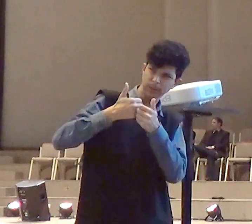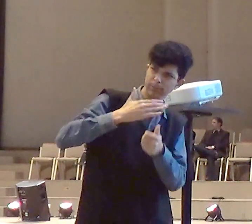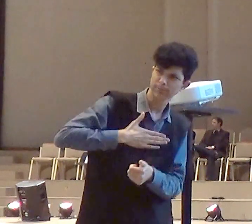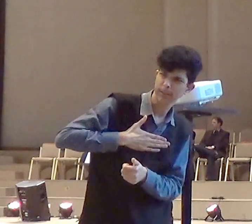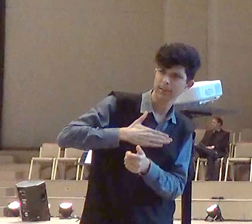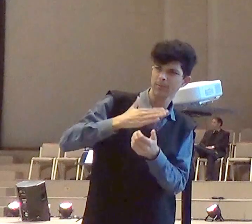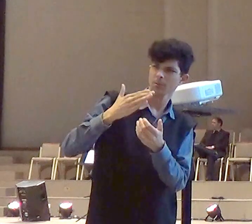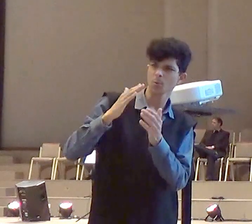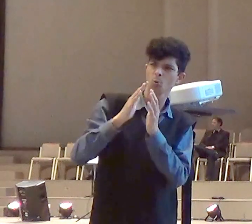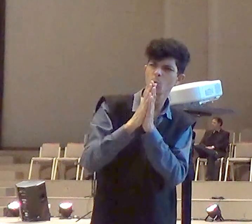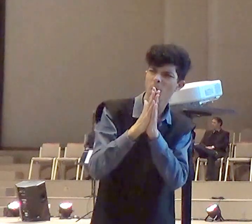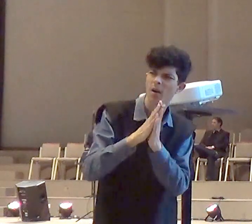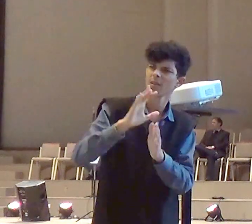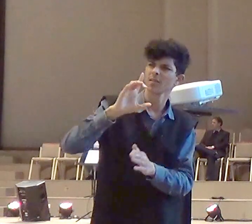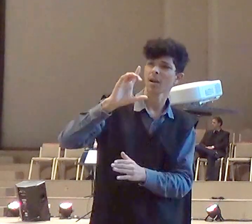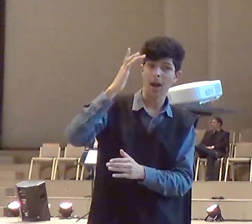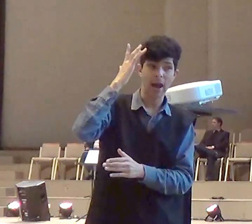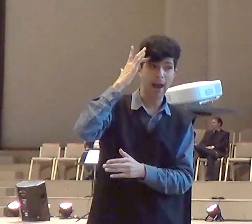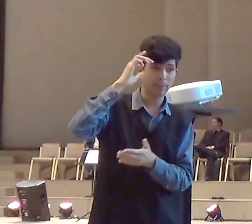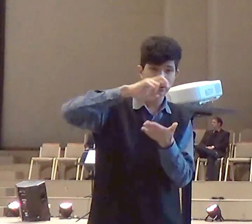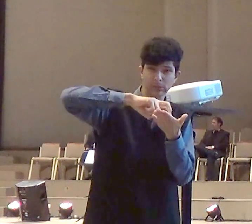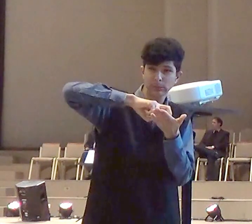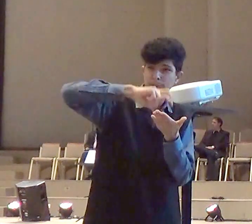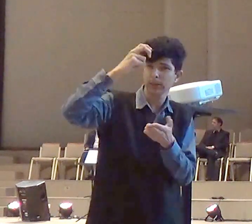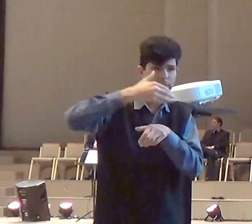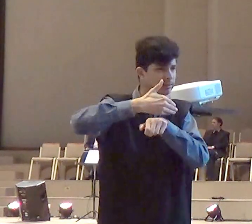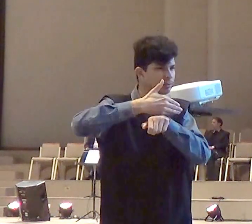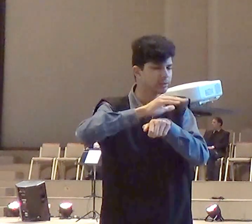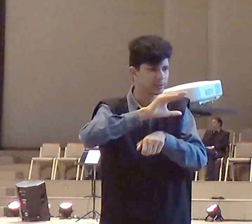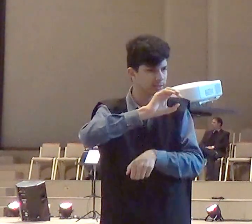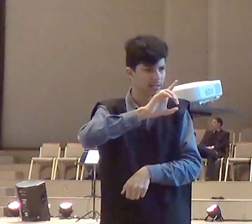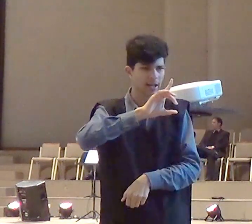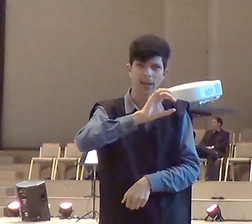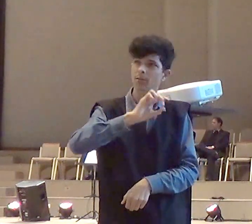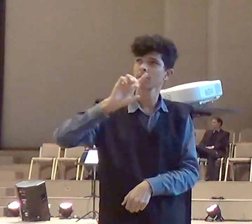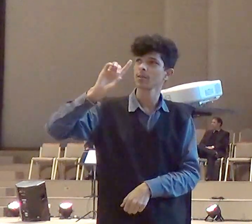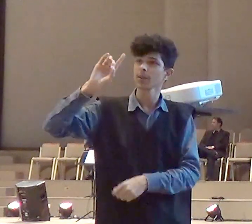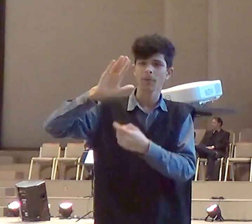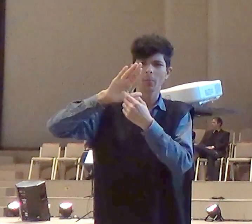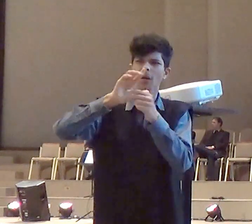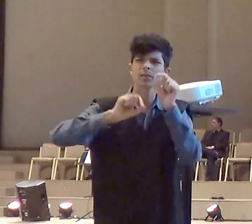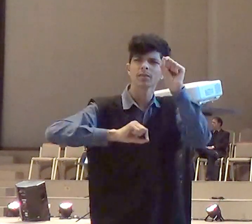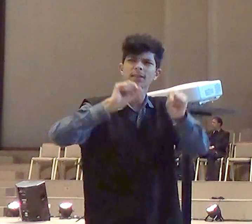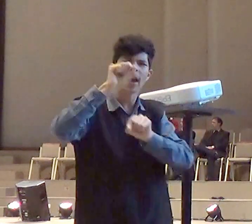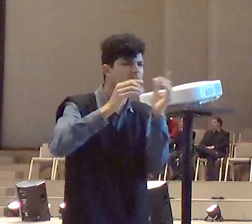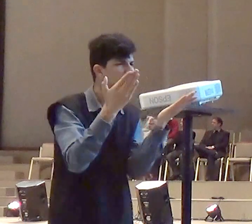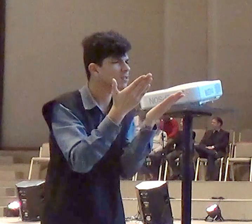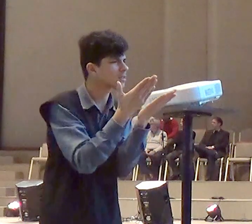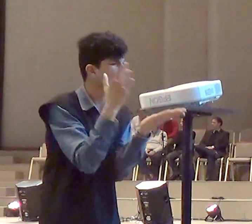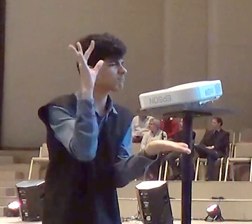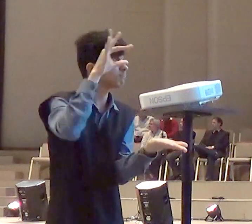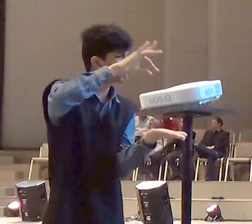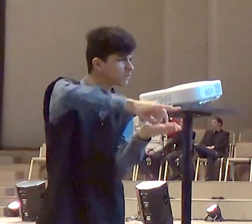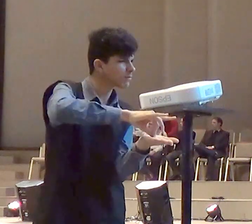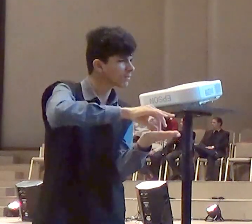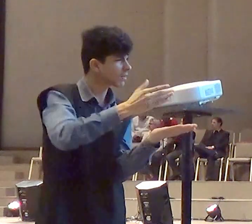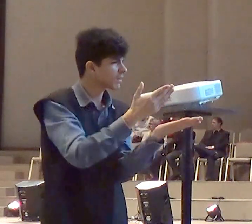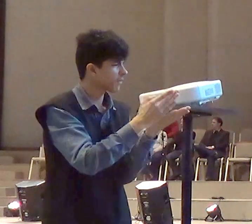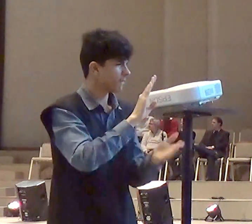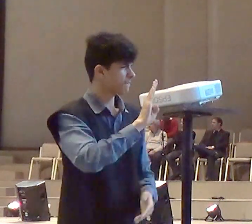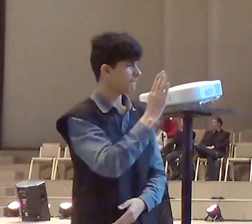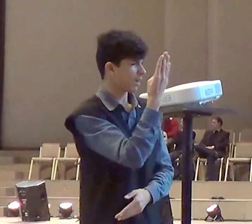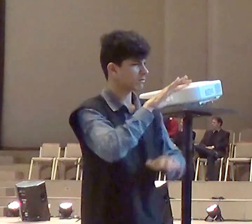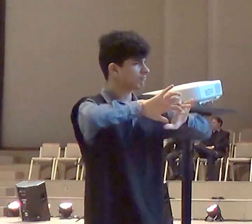o senhor mostrará quem lhe pertence e aproximar-se dele aquele que